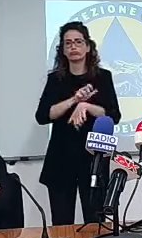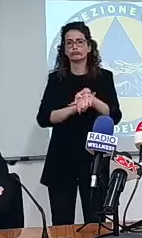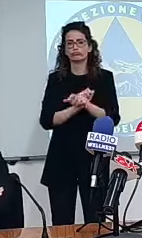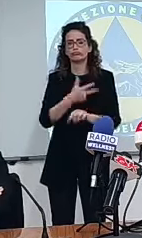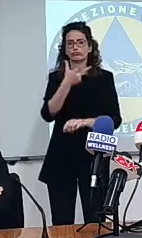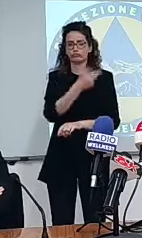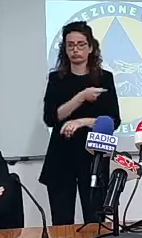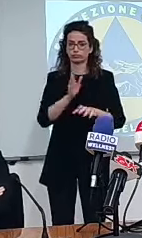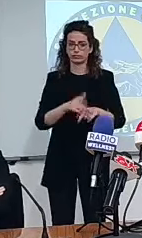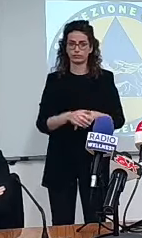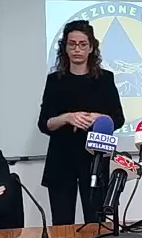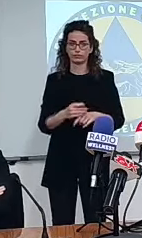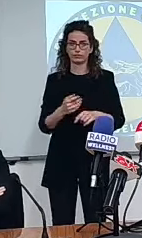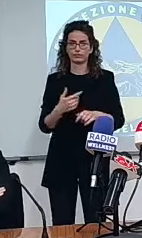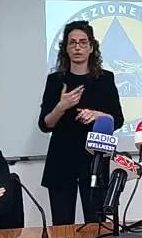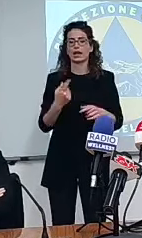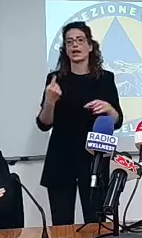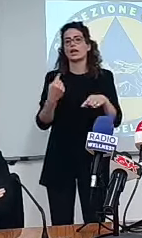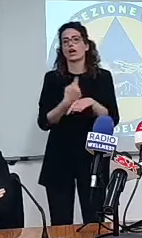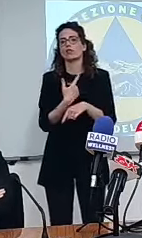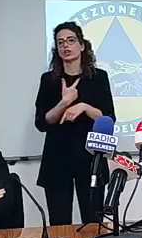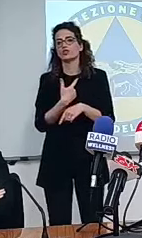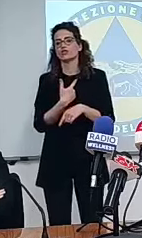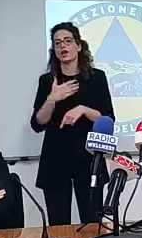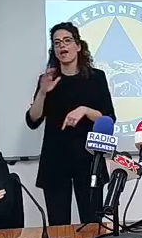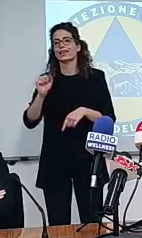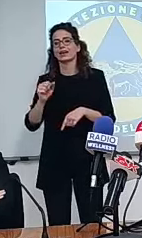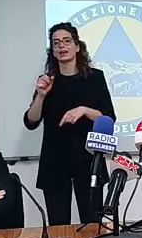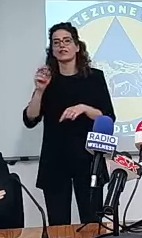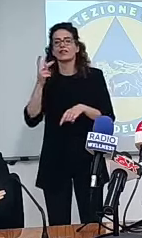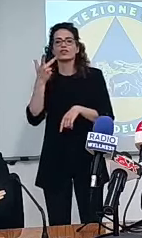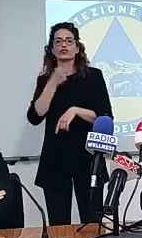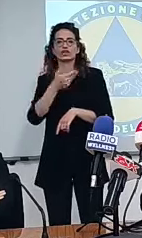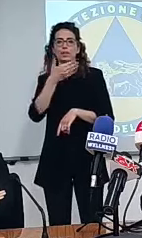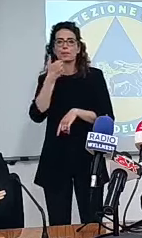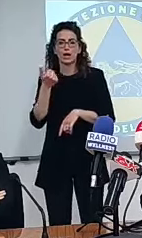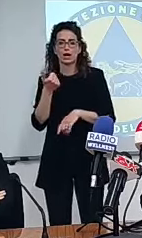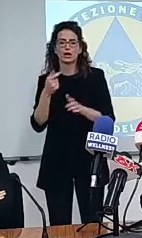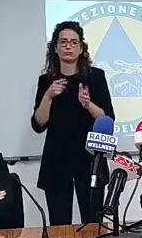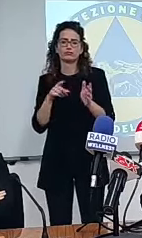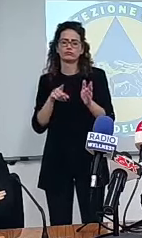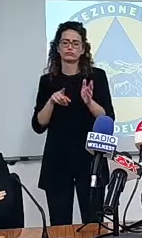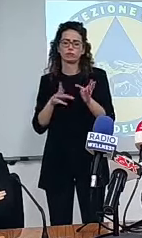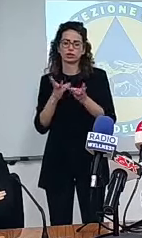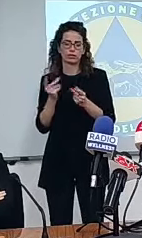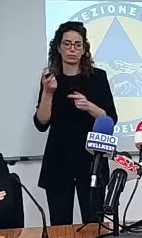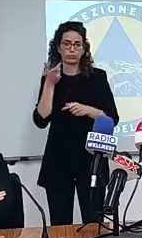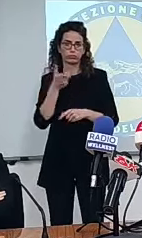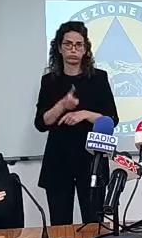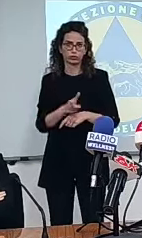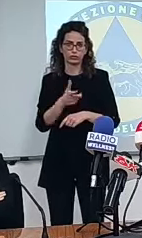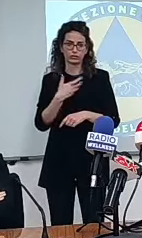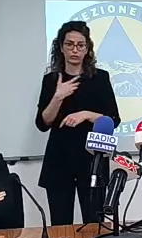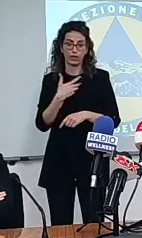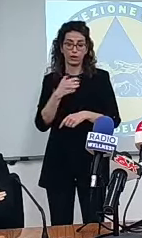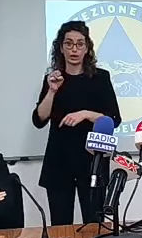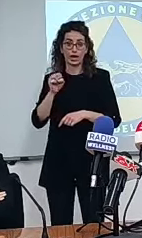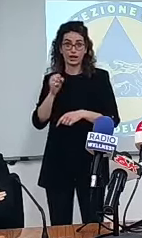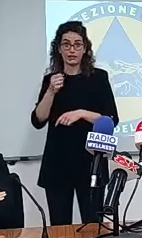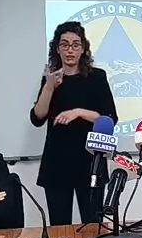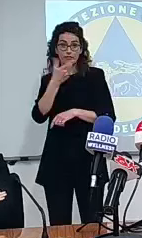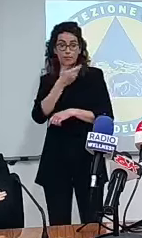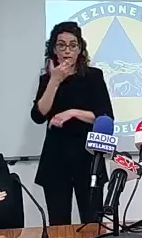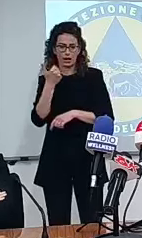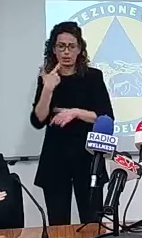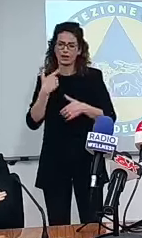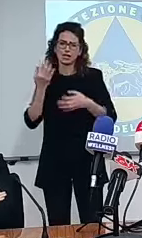quanto riguarda l'assenza dell'anagrafe vaccinale, si risolve, perché se è vero che gli manca l'anagrafe vaccinale, è vero che hanno le scartoffie. E se hanno